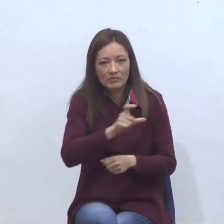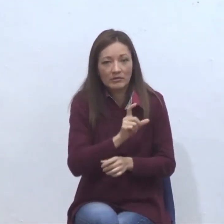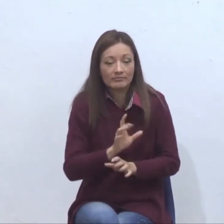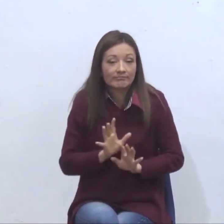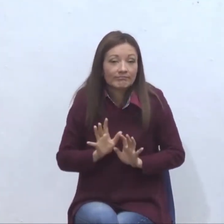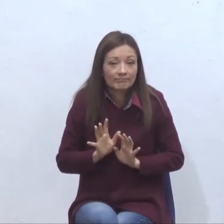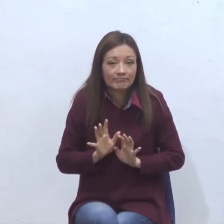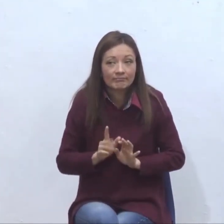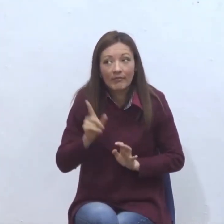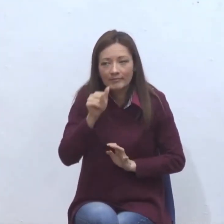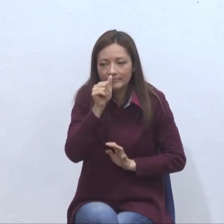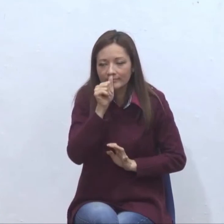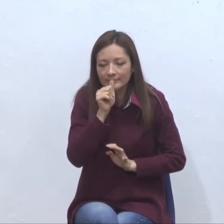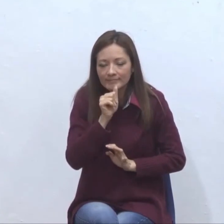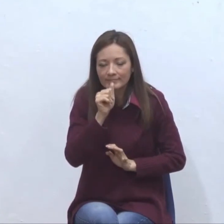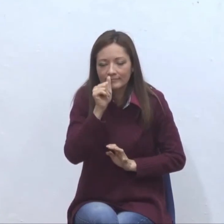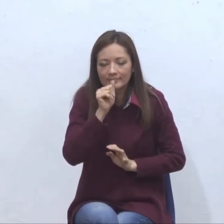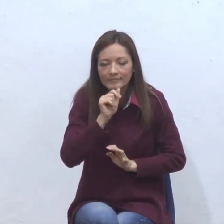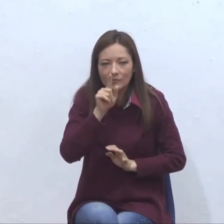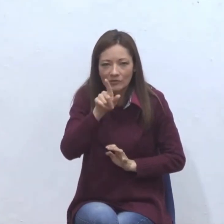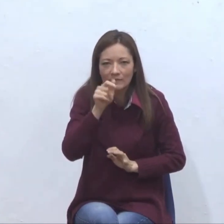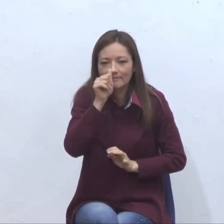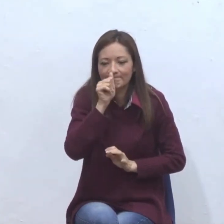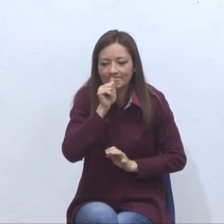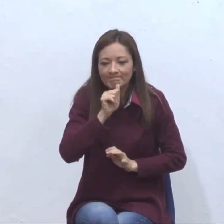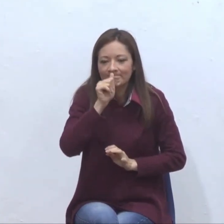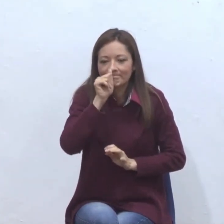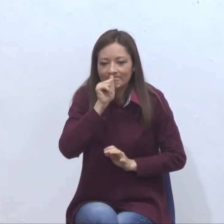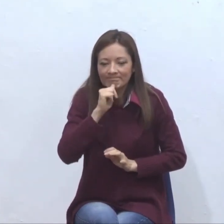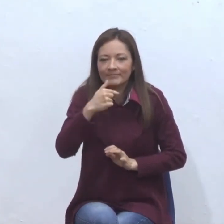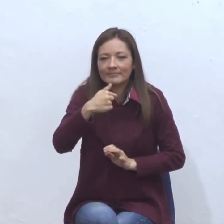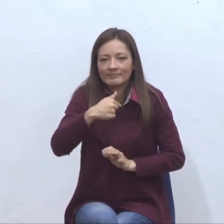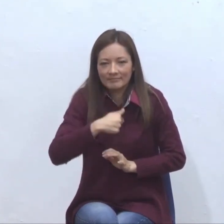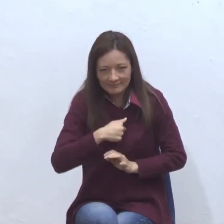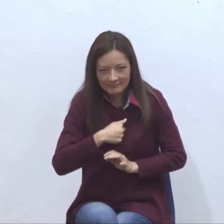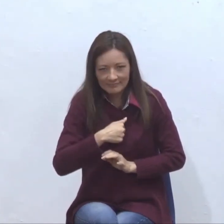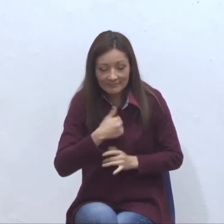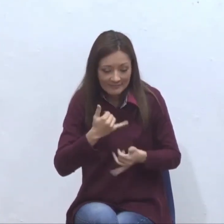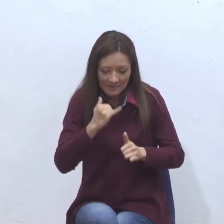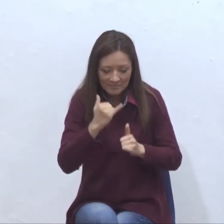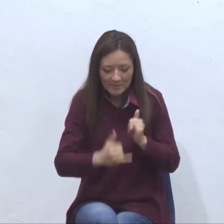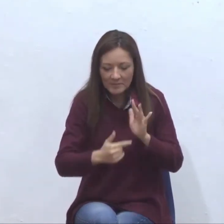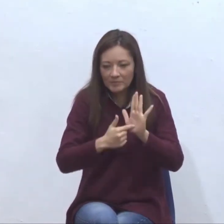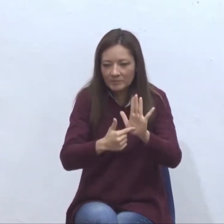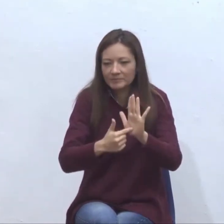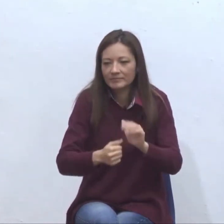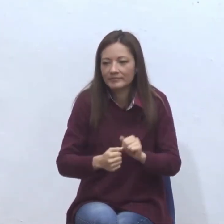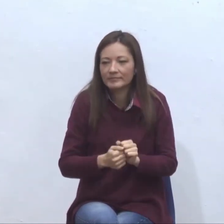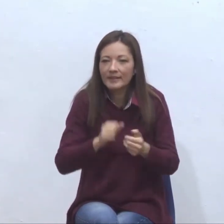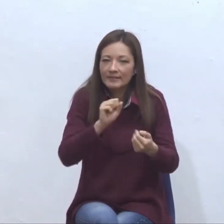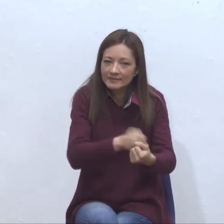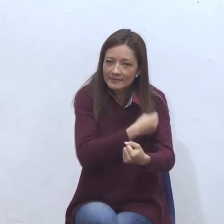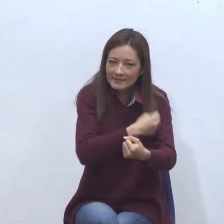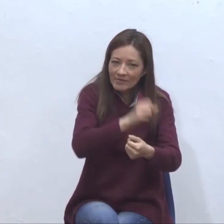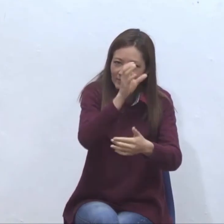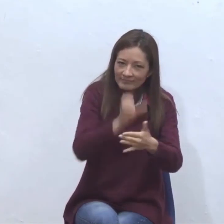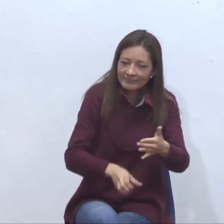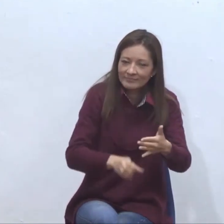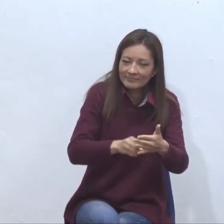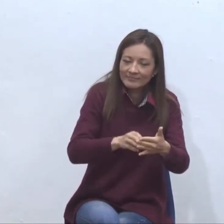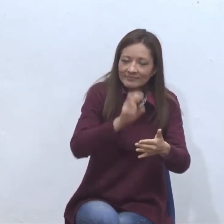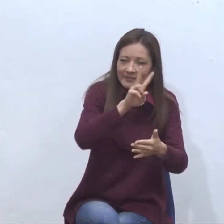Él ha sido paciente con usted y conmigo. Y para terminar, vamos al Salmo 23, por favor.